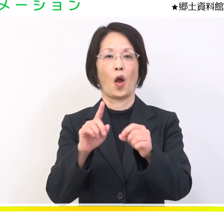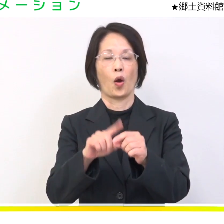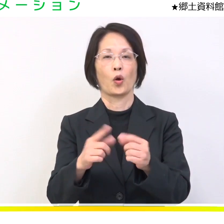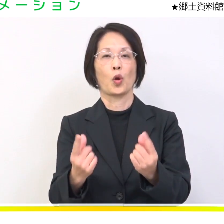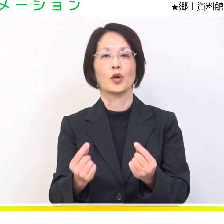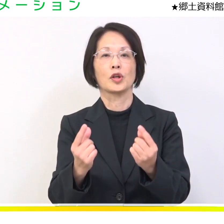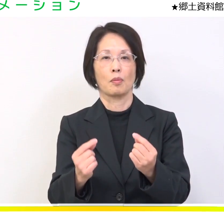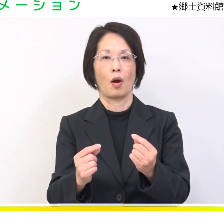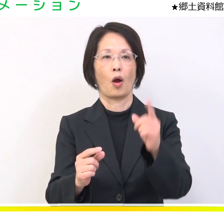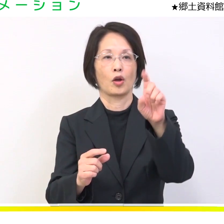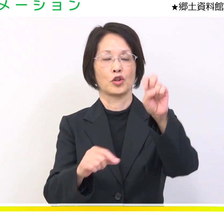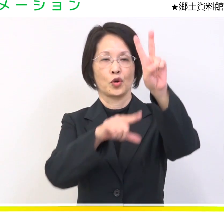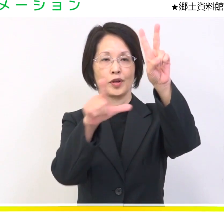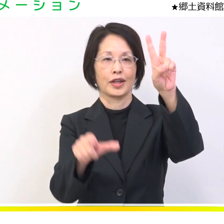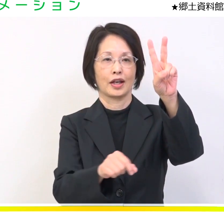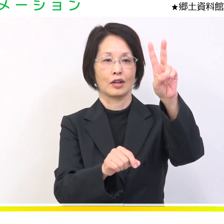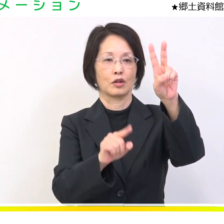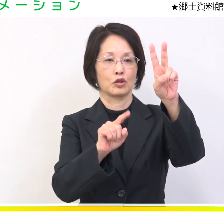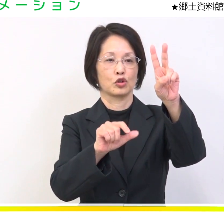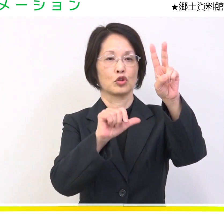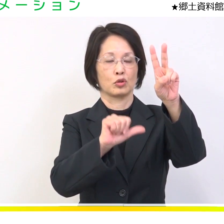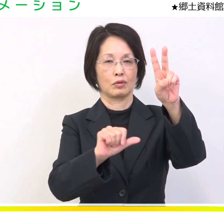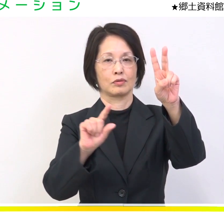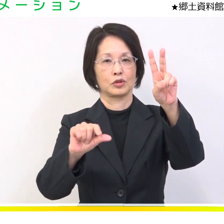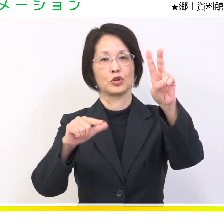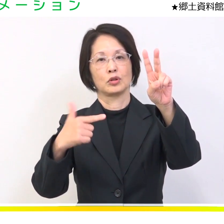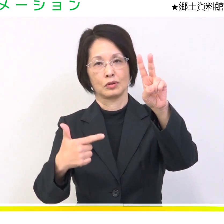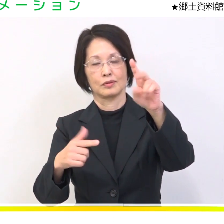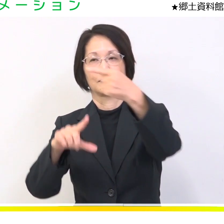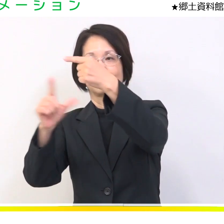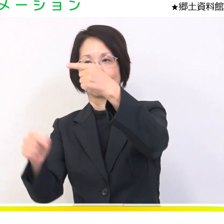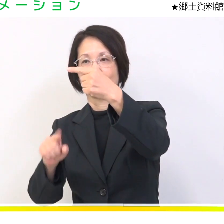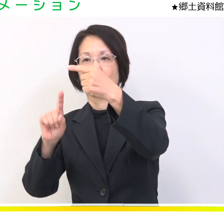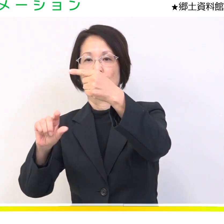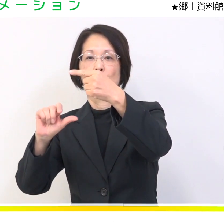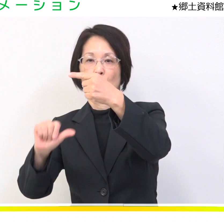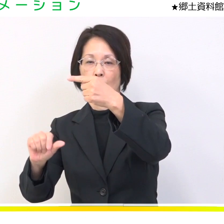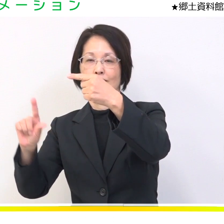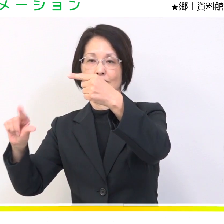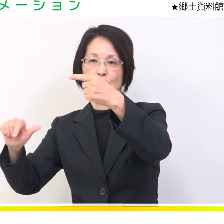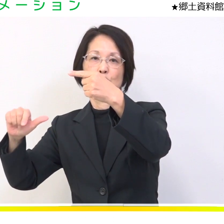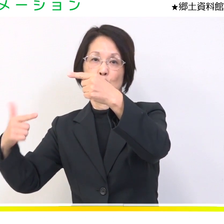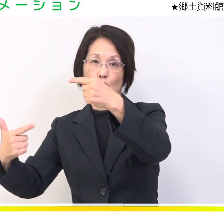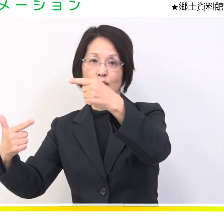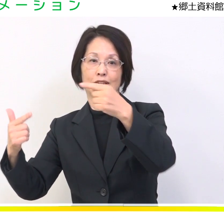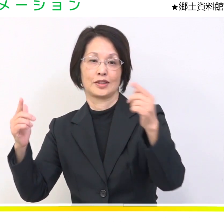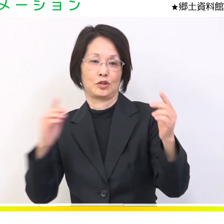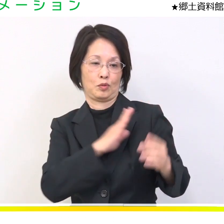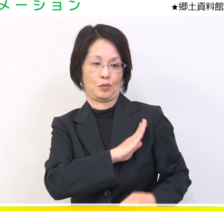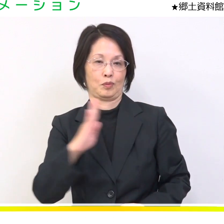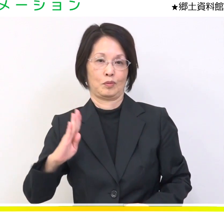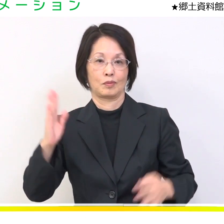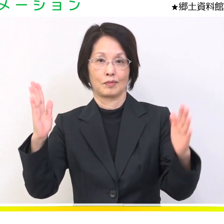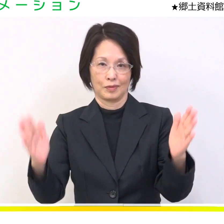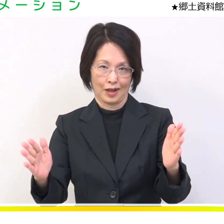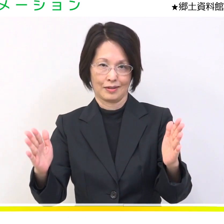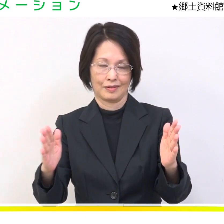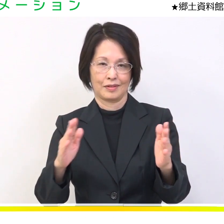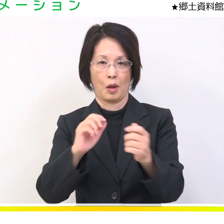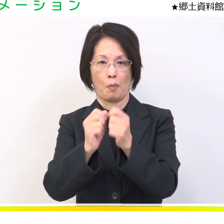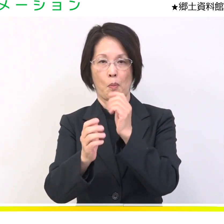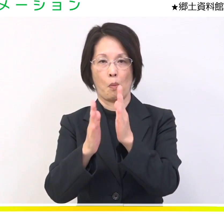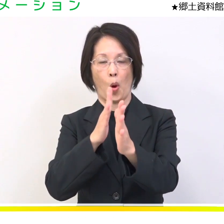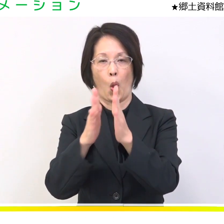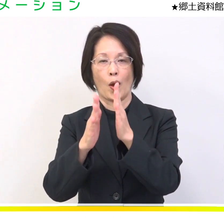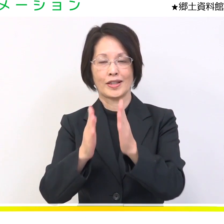今年も12月と1月の15日16日にボロ市